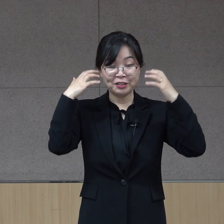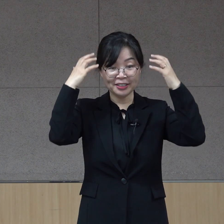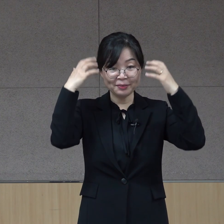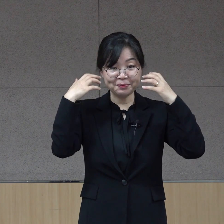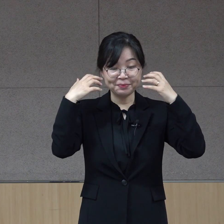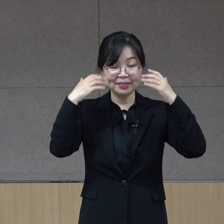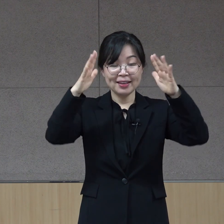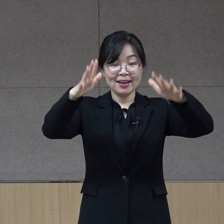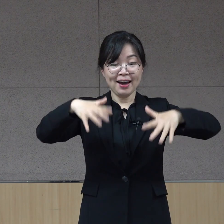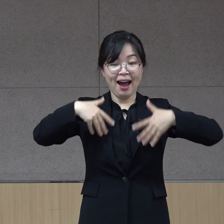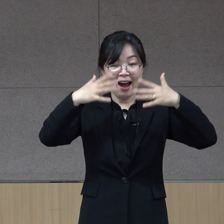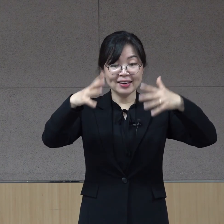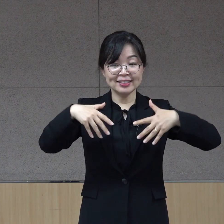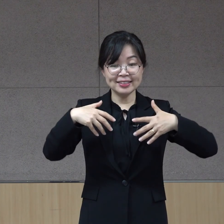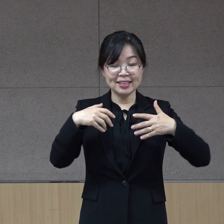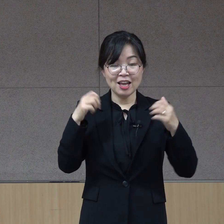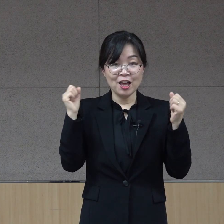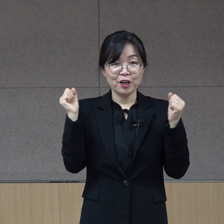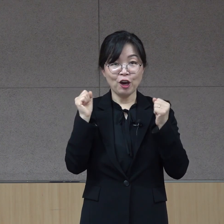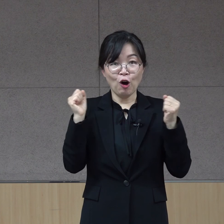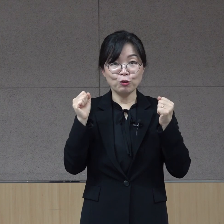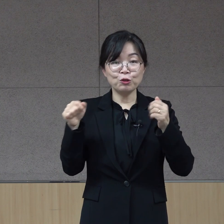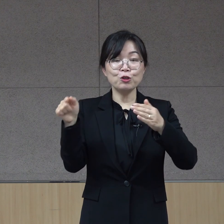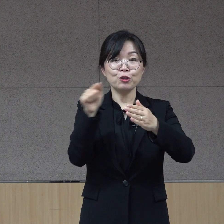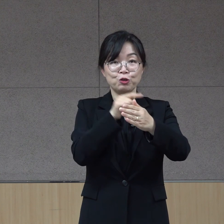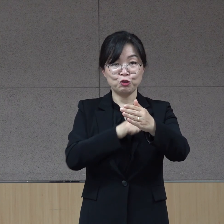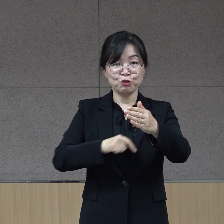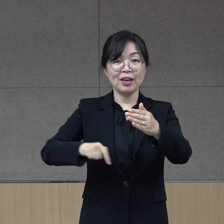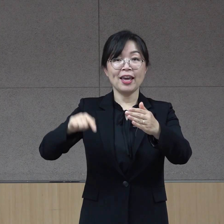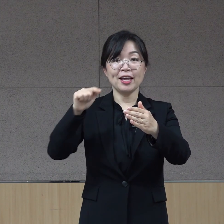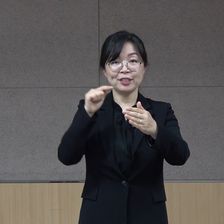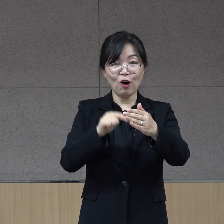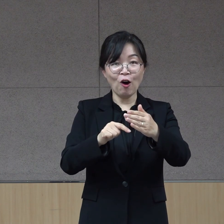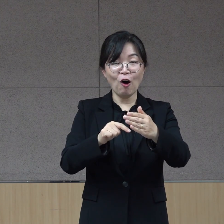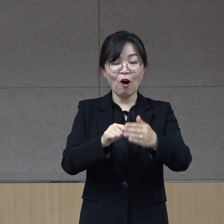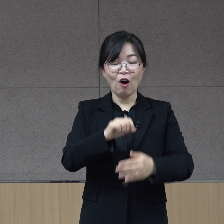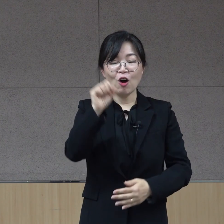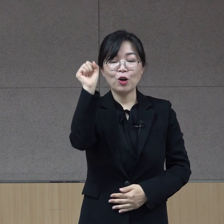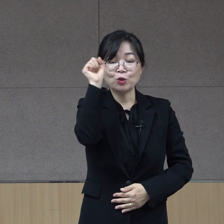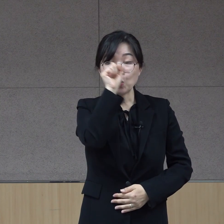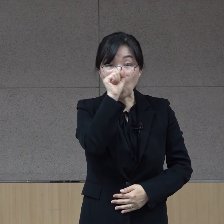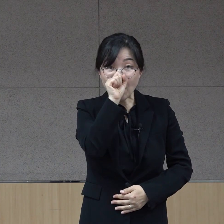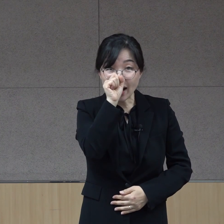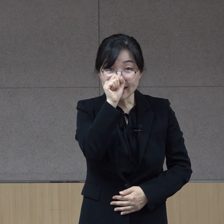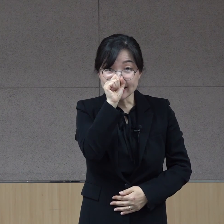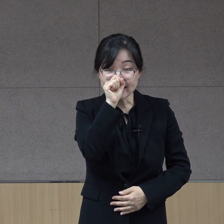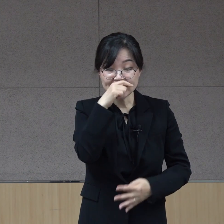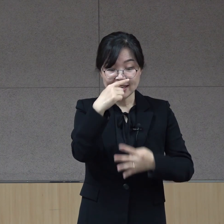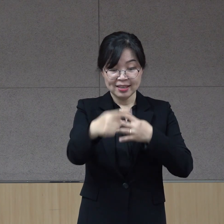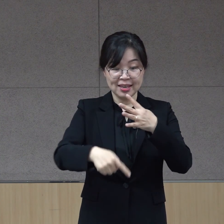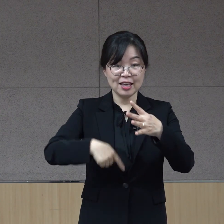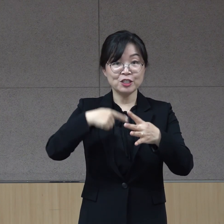여름, 가을, 겨울 중에서 좋아하는